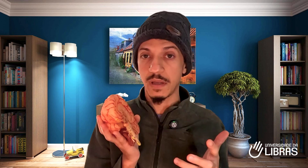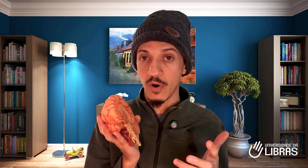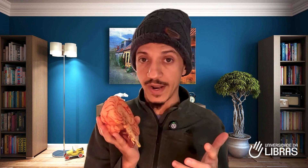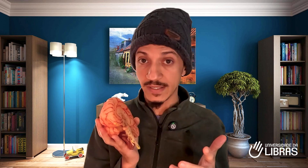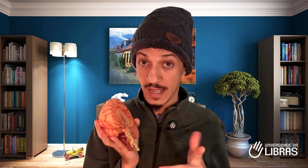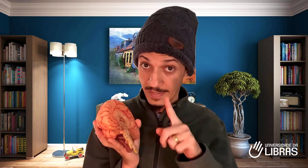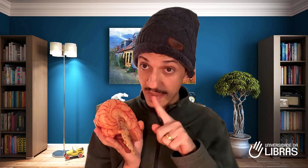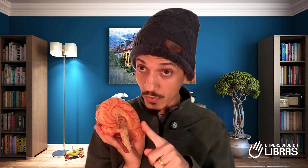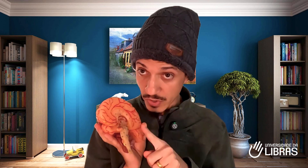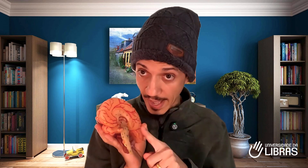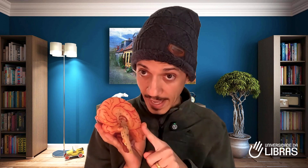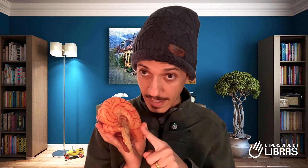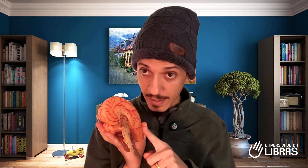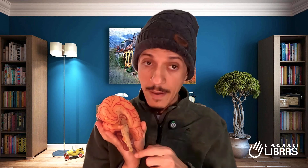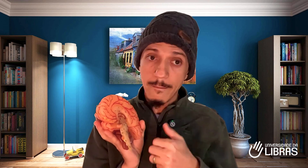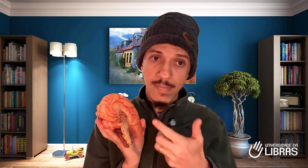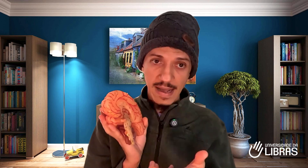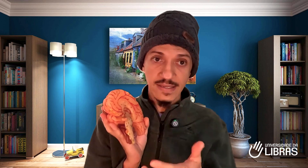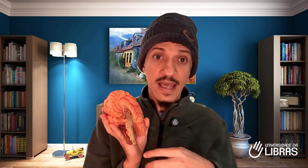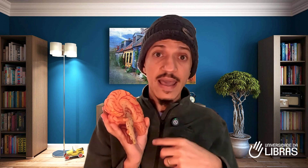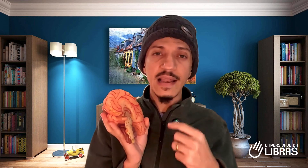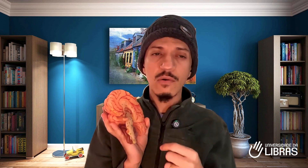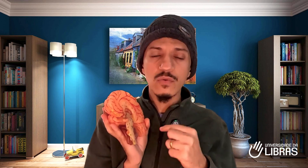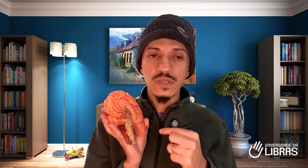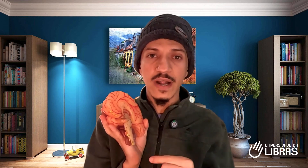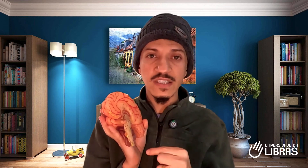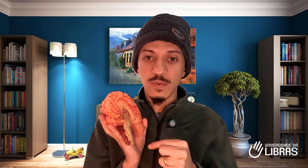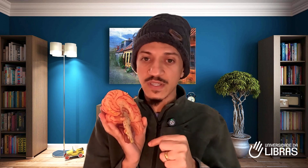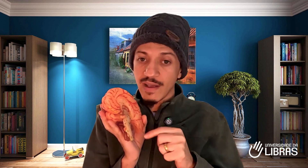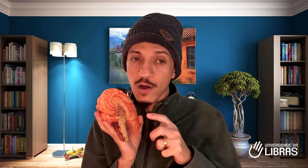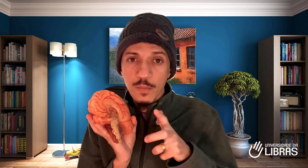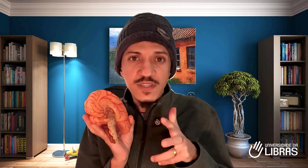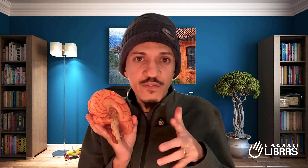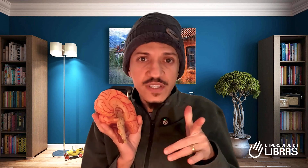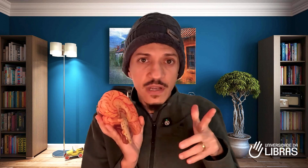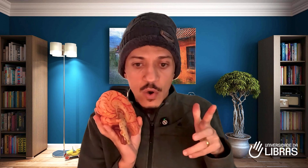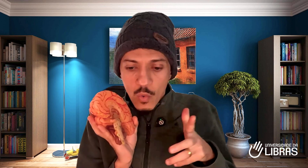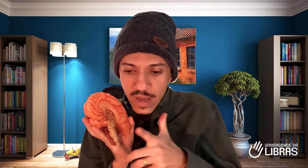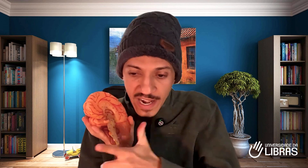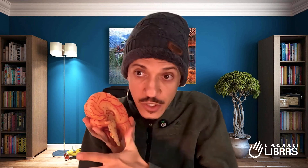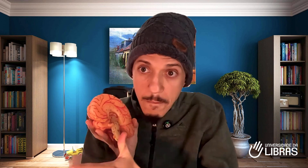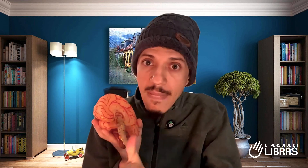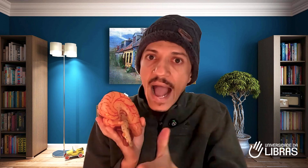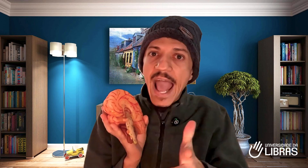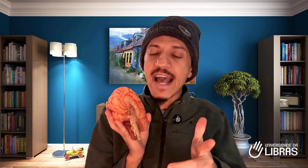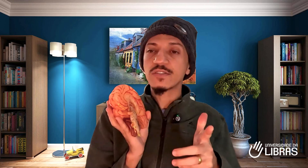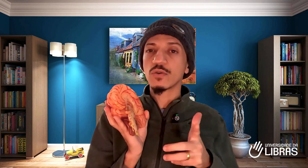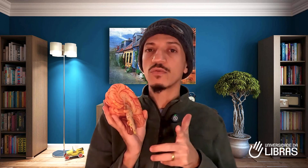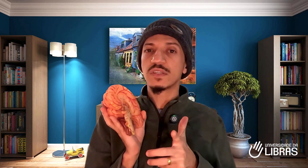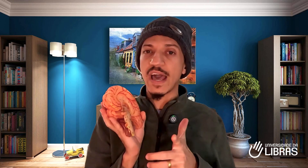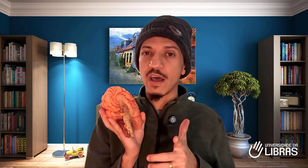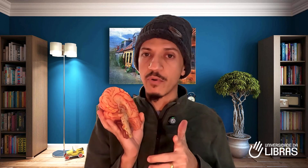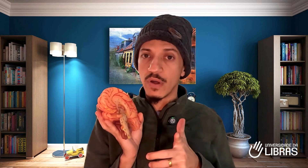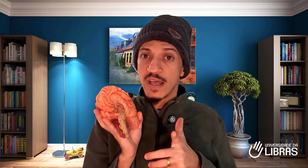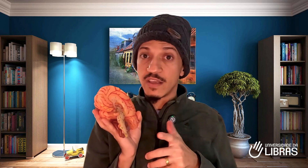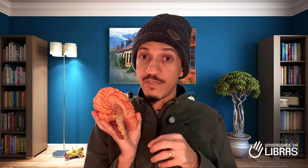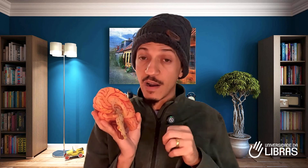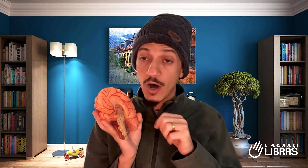memórias. Não só ele, mas ele é um dos grandes responsáveis. Ele é como se fosse um grande maestro do cérebro que fala, olha,